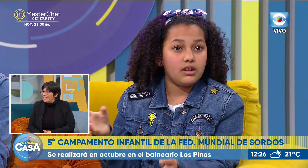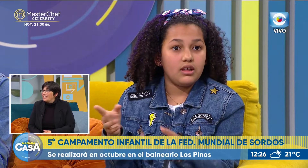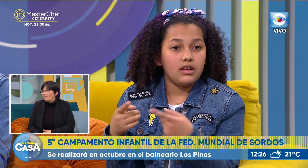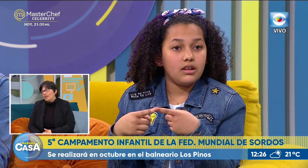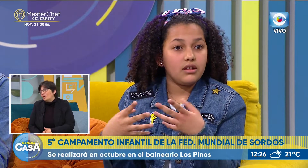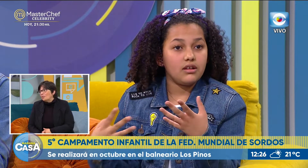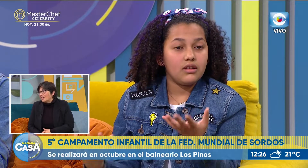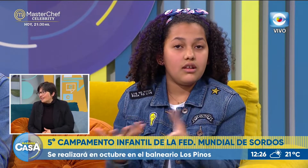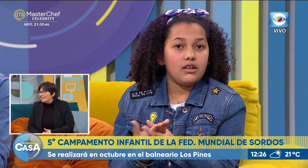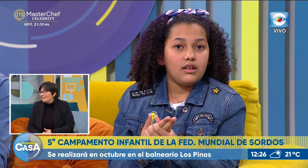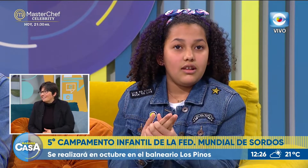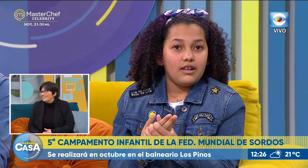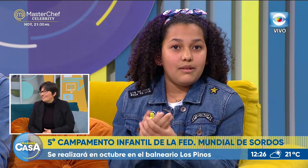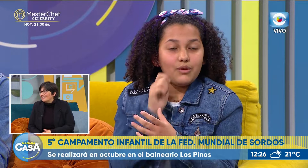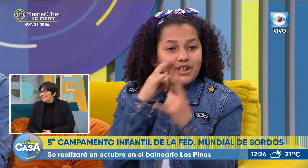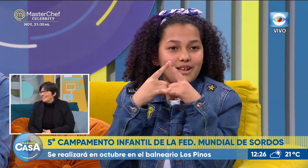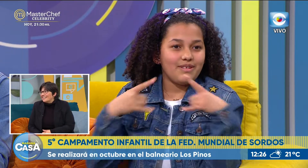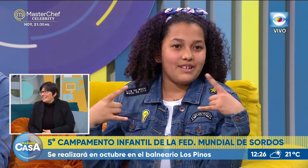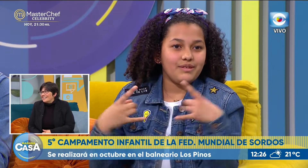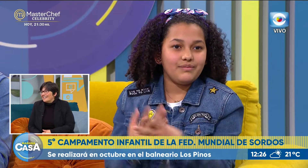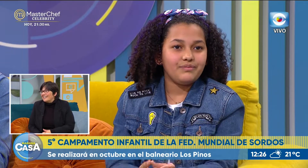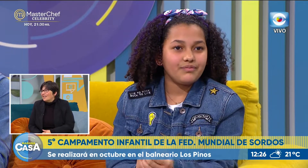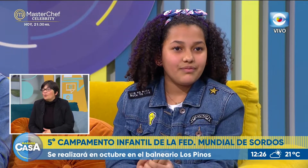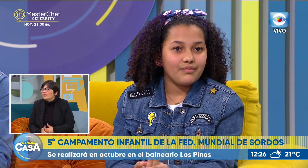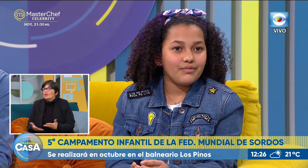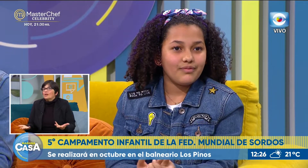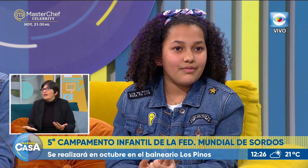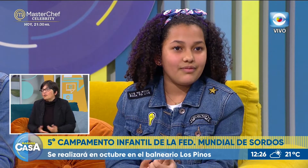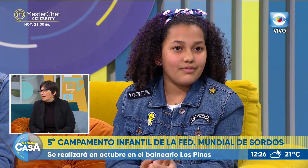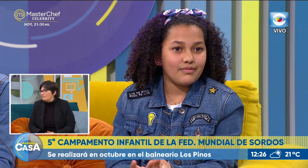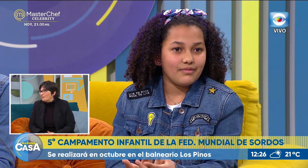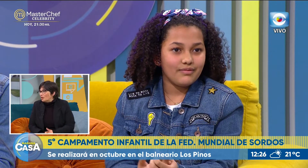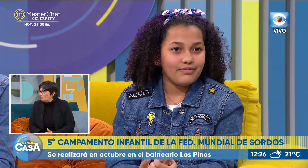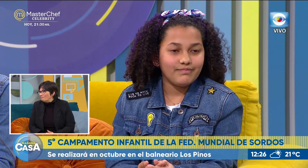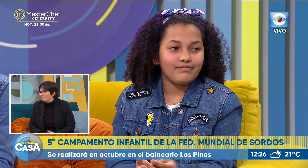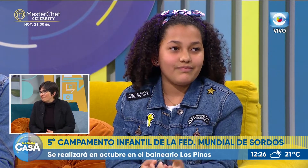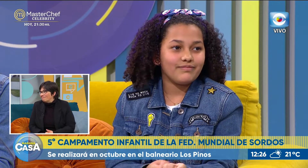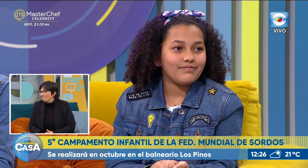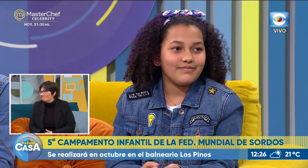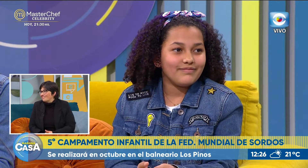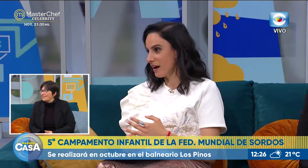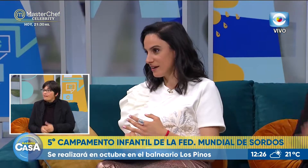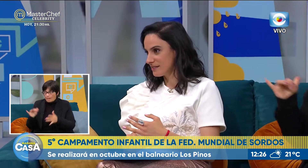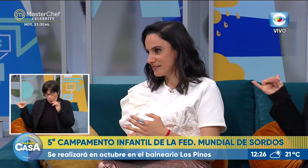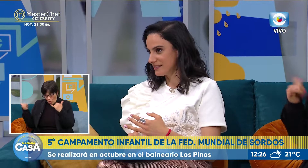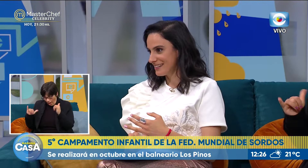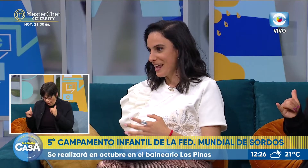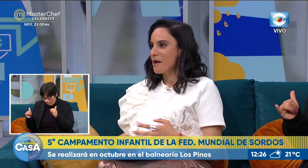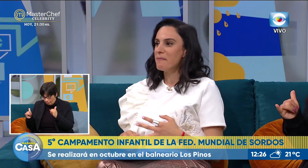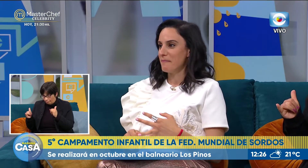Y también quiero ver... ¿Qué? Quiero ver lo que hagamos en el campamento. ¿Van a jugar?